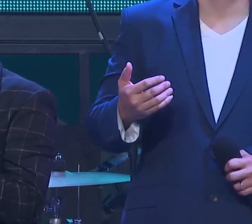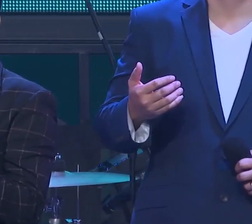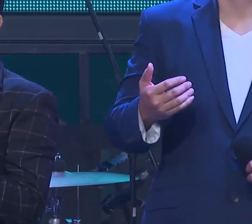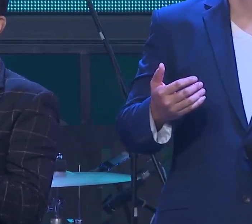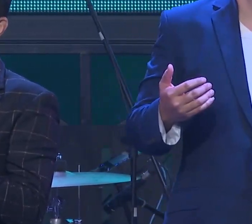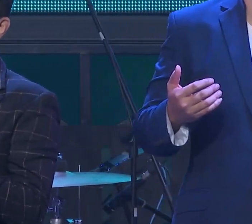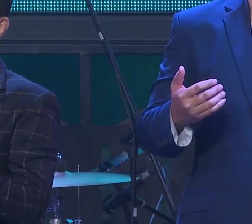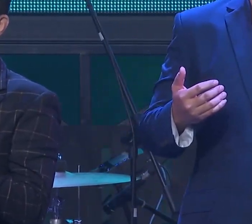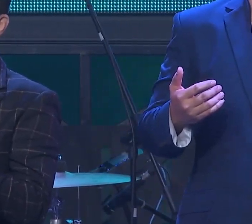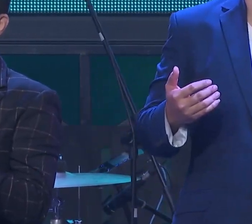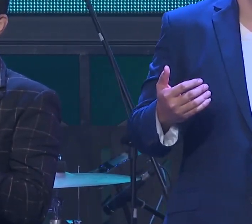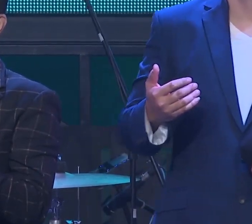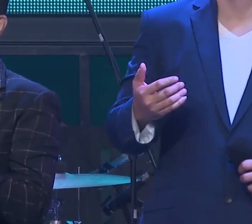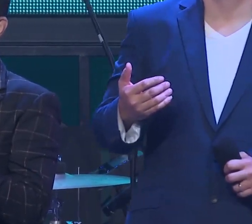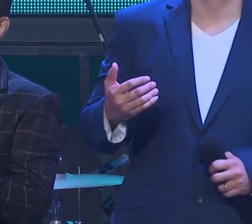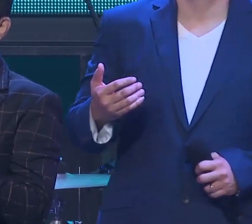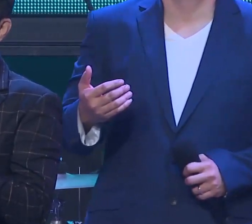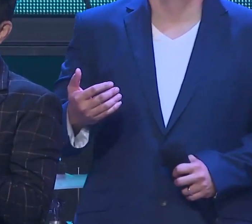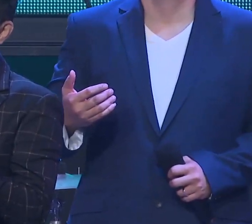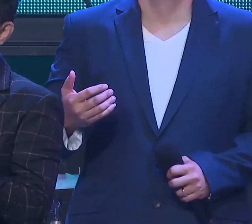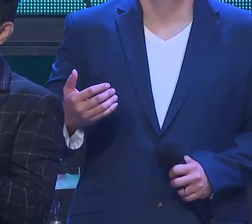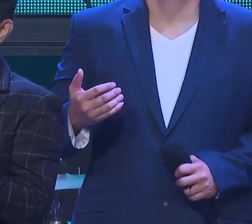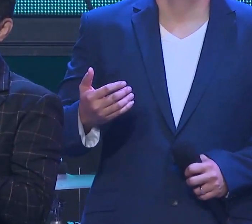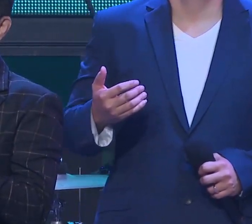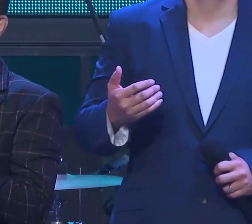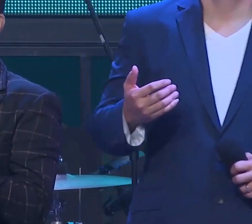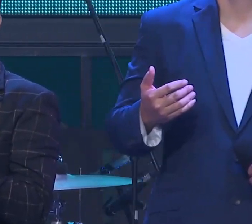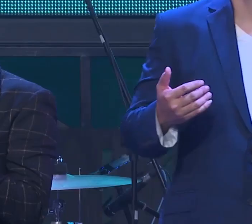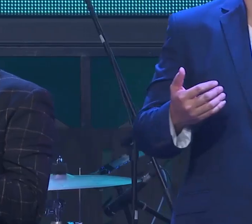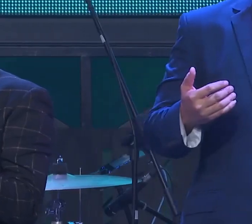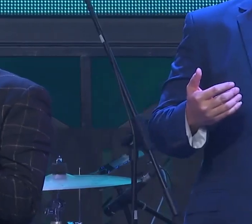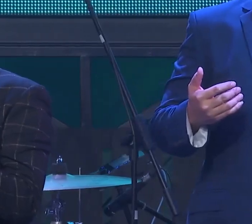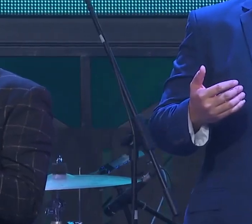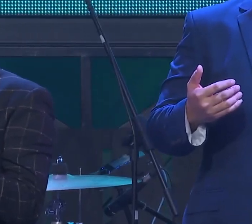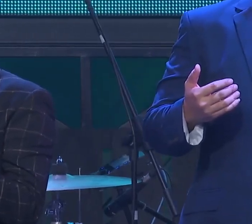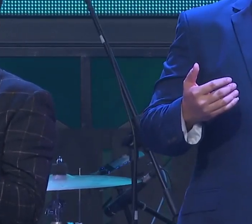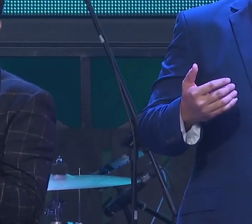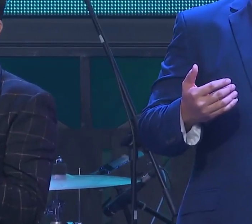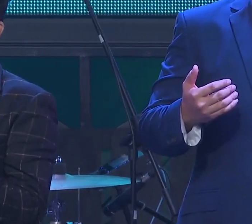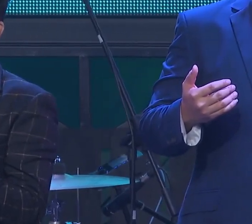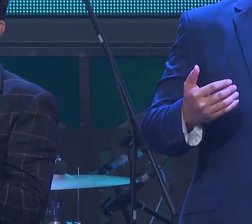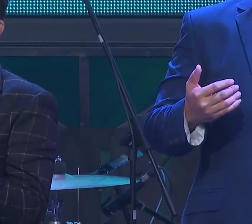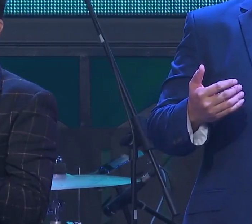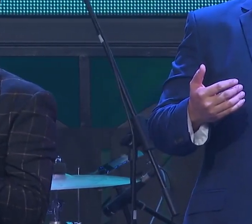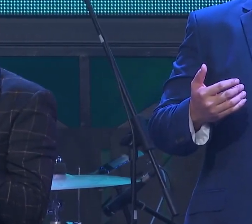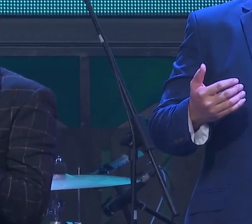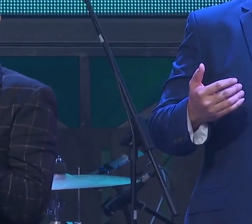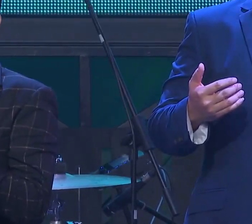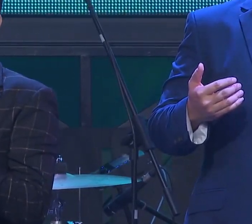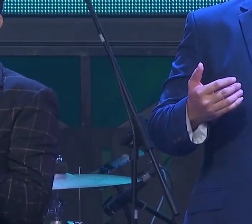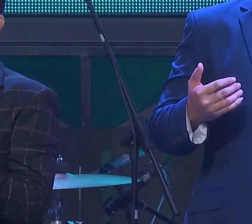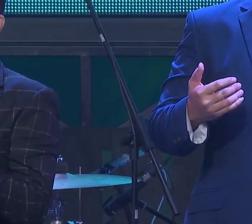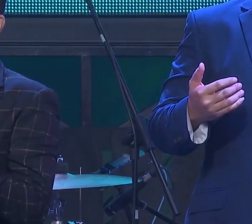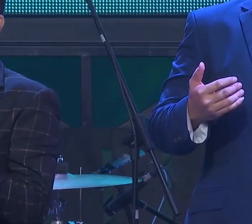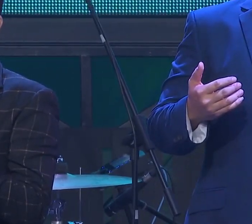Kota-kota yang ada di Indonesia Tuhan. Juga setiap kabupaten, kota madya, semuanya kami serahkan ke dalam tangan-Mu.